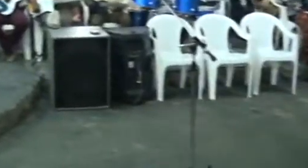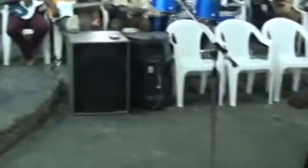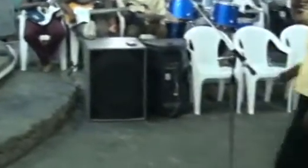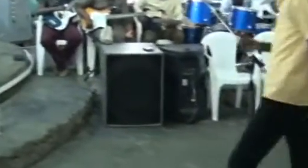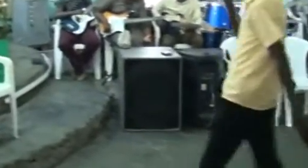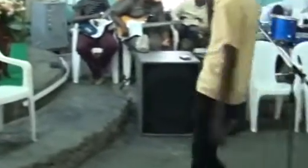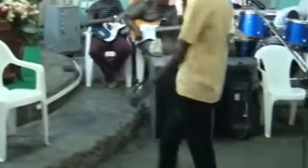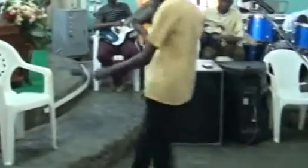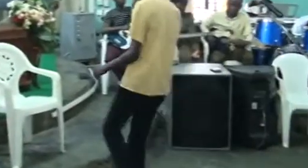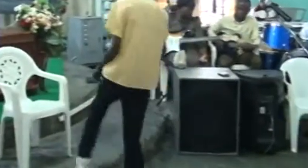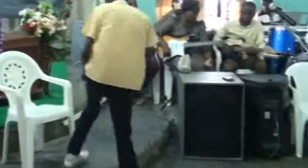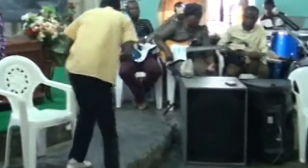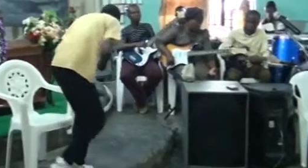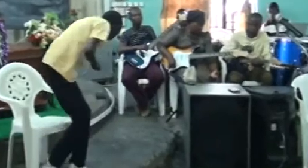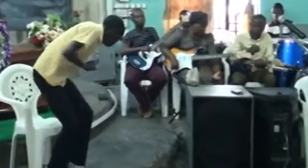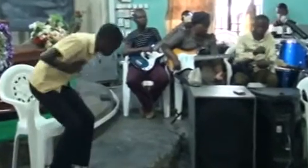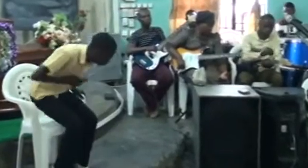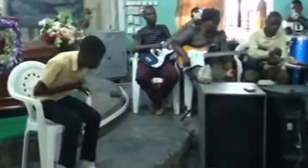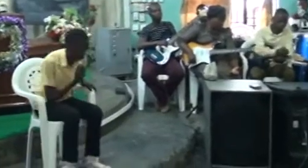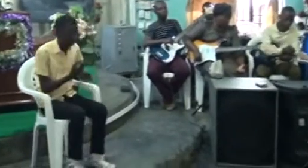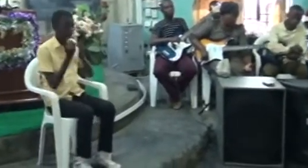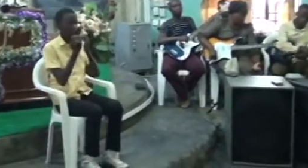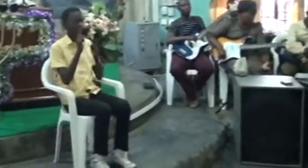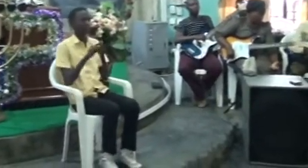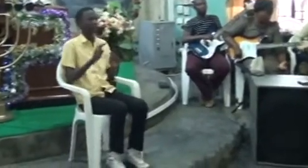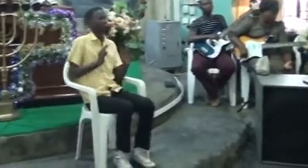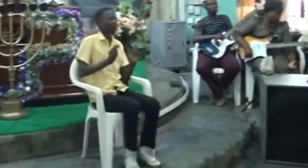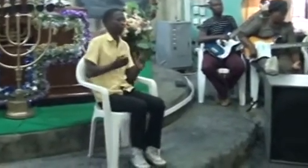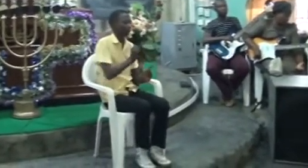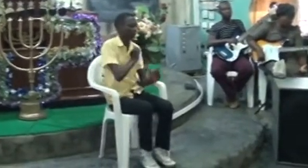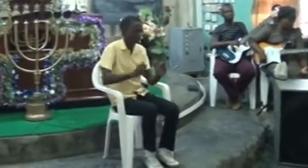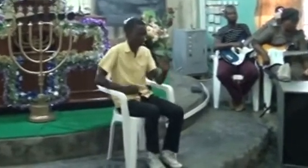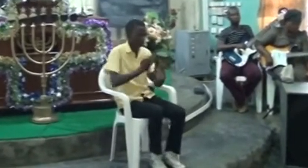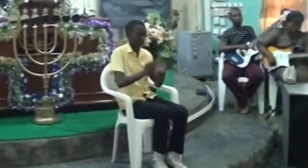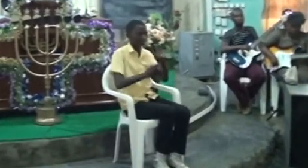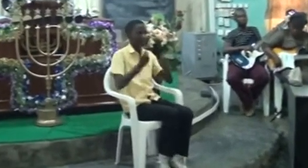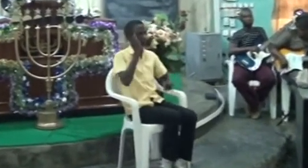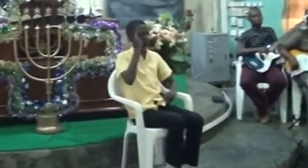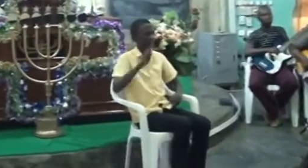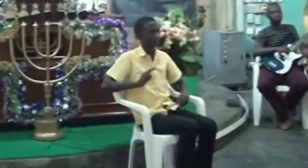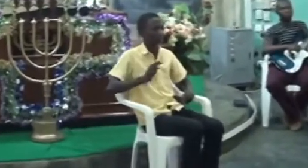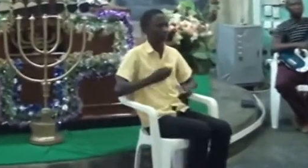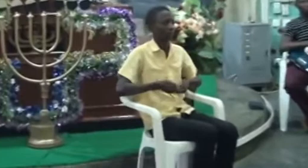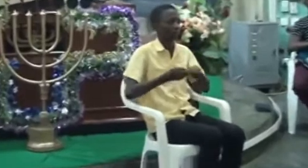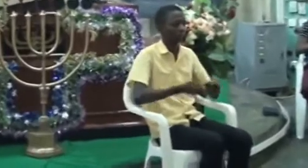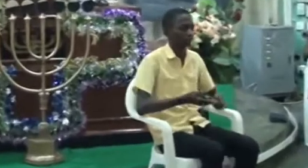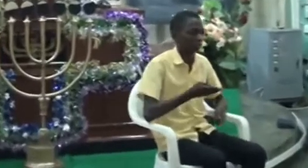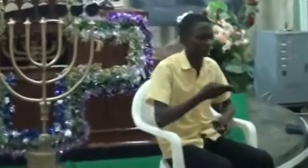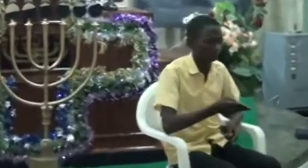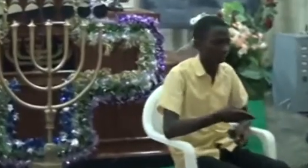Kia. Bwana Mungu wetu asante. Nous disons merci à notre Seigneur Dieu. Kwa kutupatia muda huu. De nous avoir accordé ce